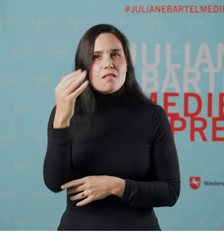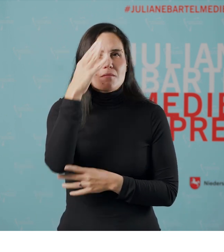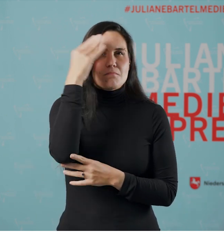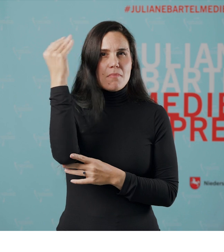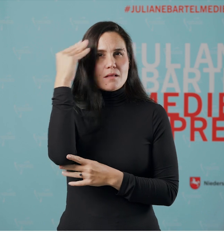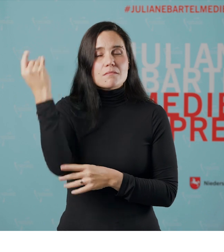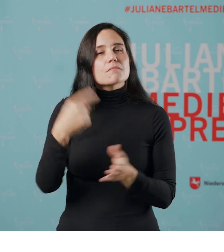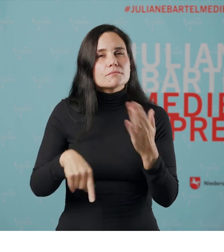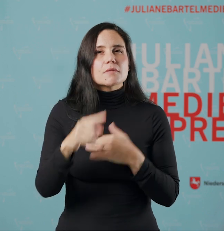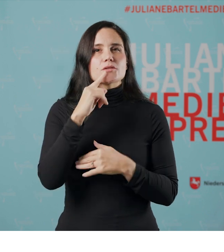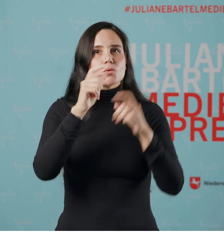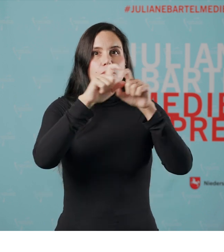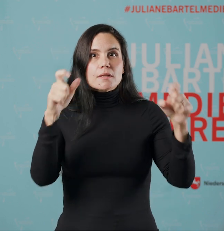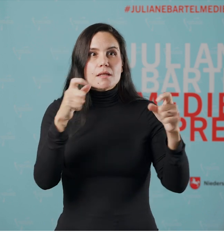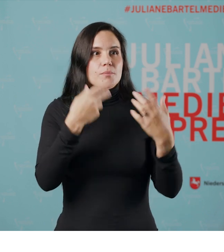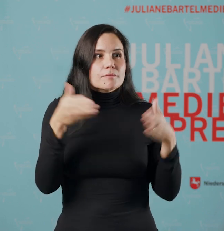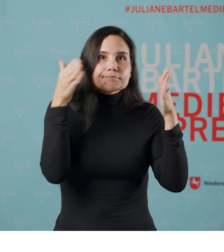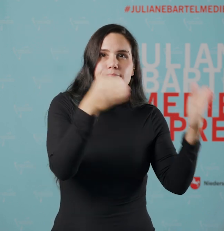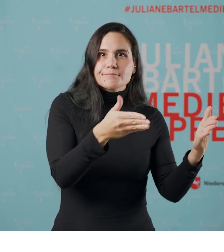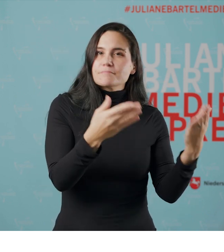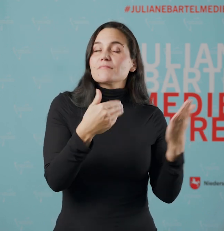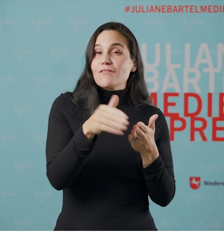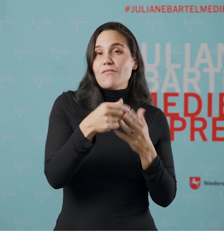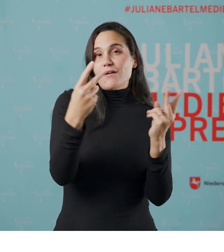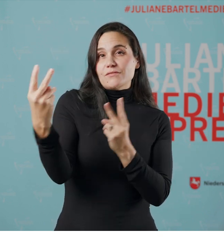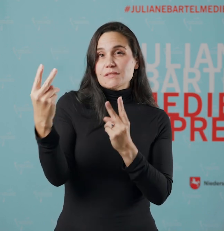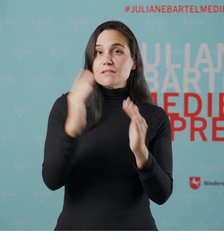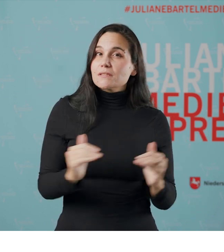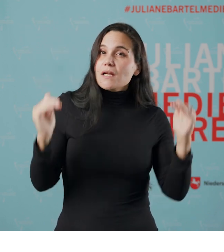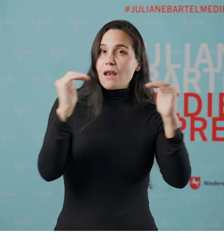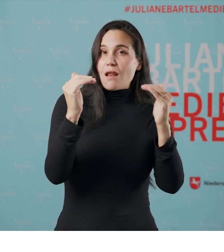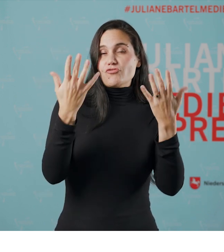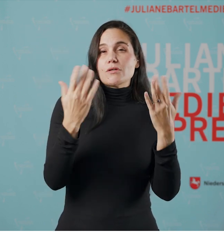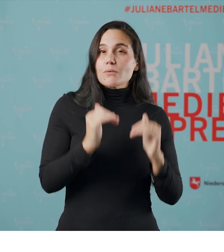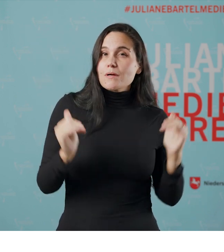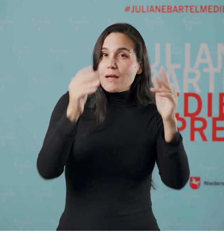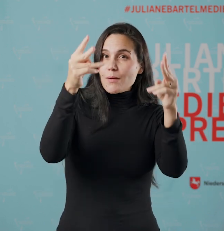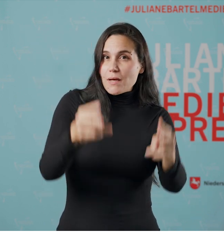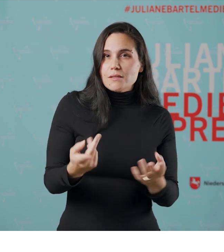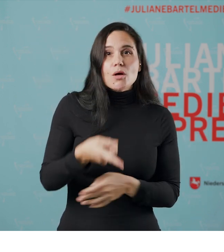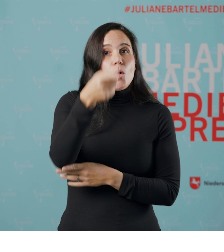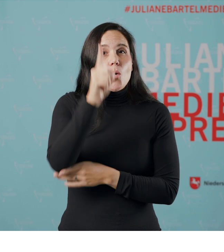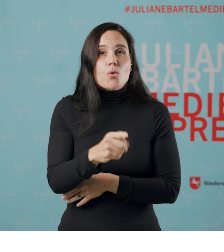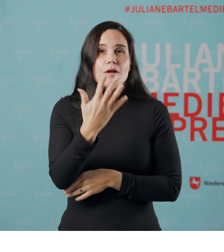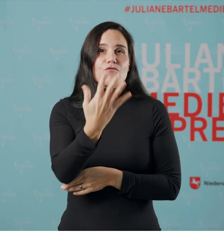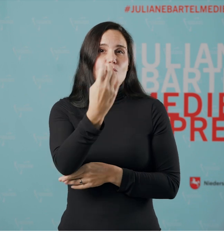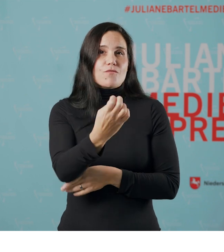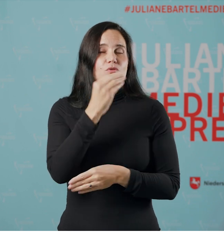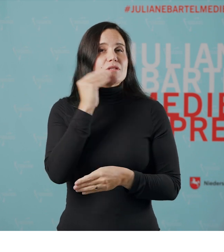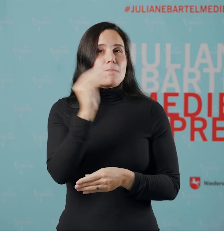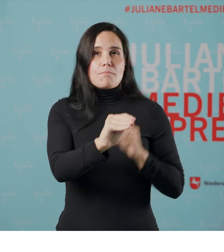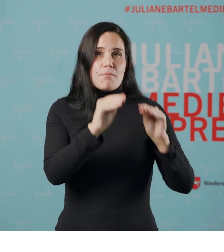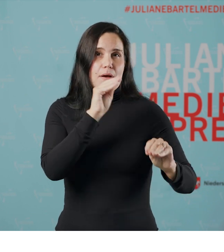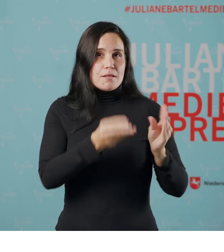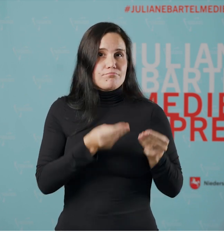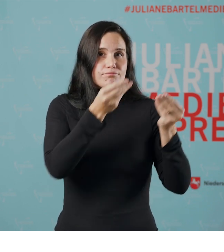und Männer sich hier mit den Themen beschäftigen, die ja immer noch wichtig sind, nämlich Gleichstellung, Gleichberechtigung. 145 Beiträge sind in